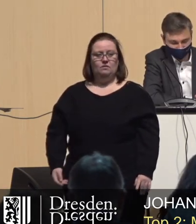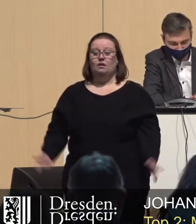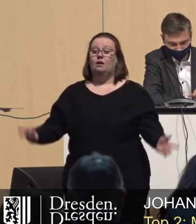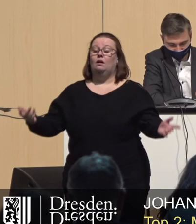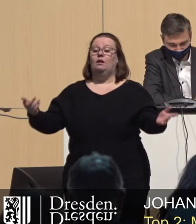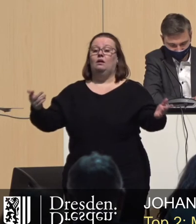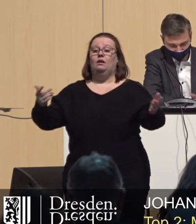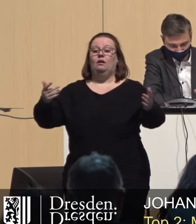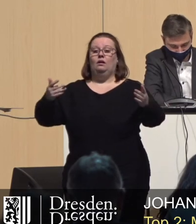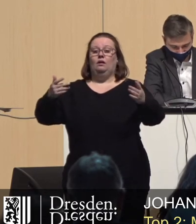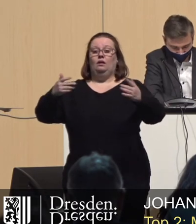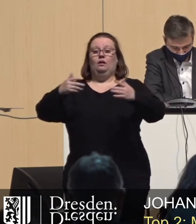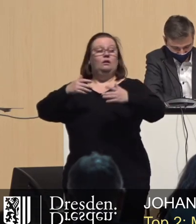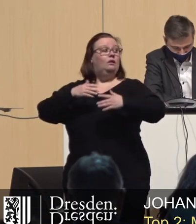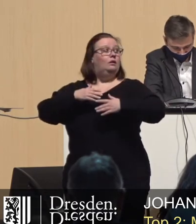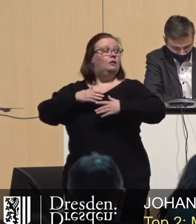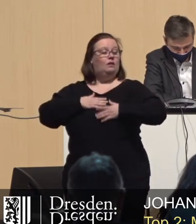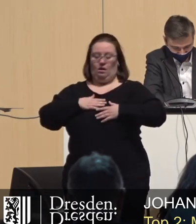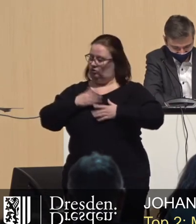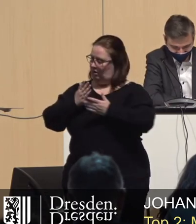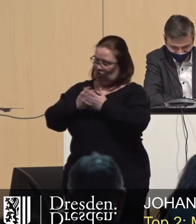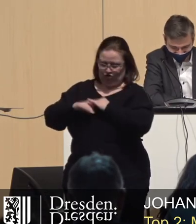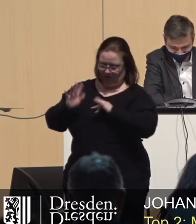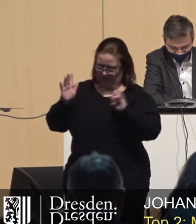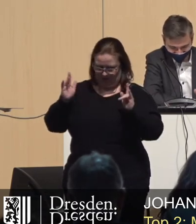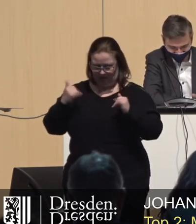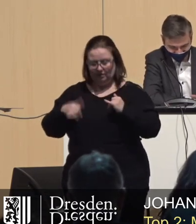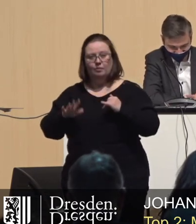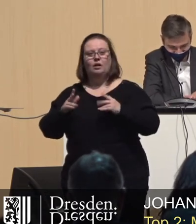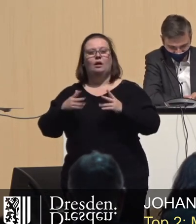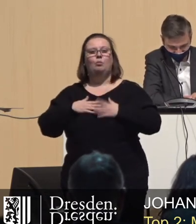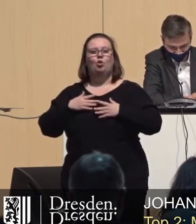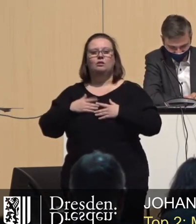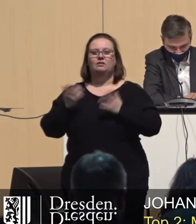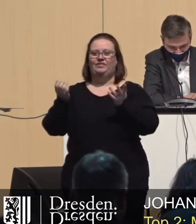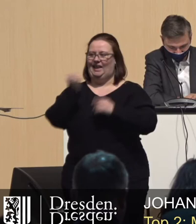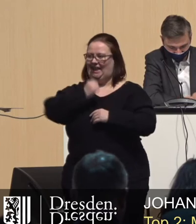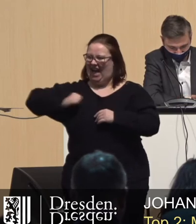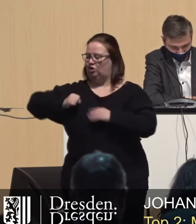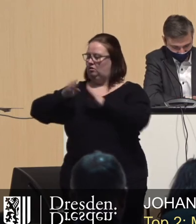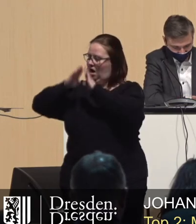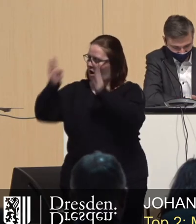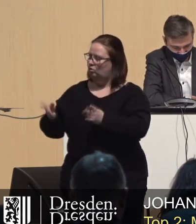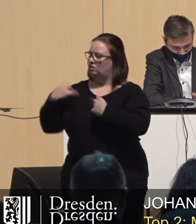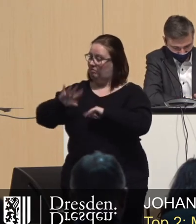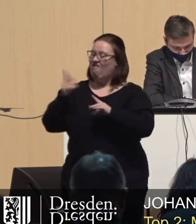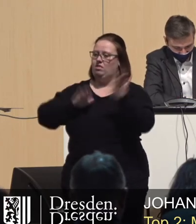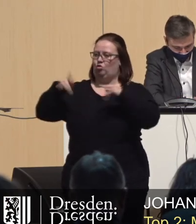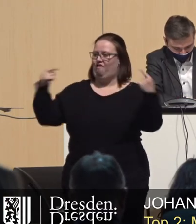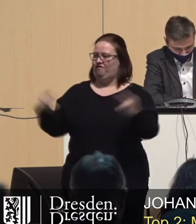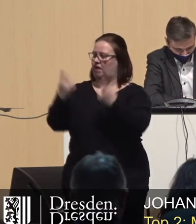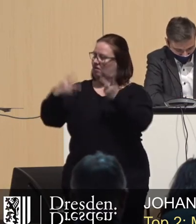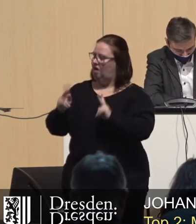Liebe, ja, ich reg mich auf, ich gebe es zu. Die rechte Seite des Hauses, Sie sind tatsächlich die Feinde der Demokratie